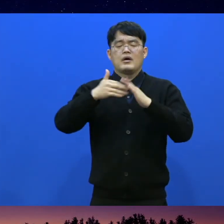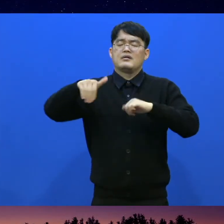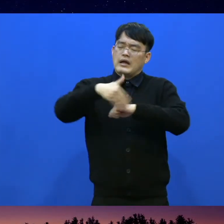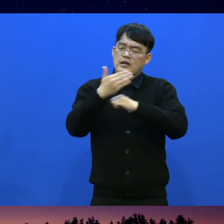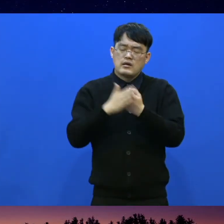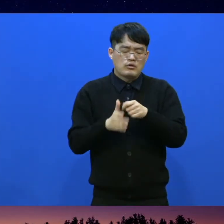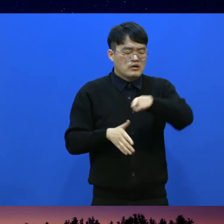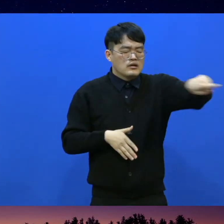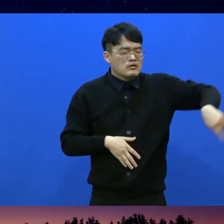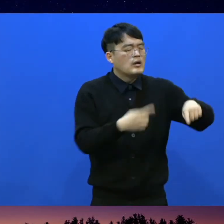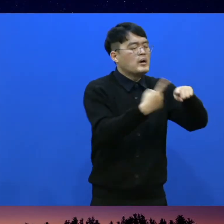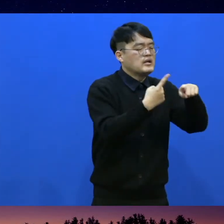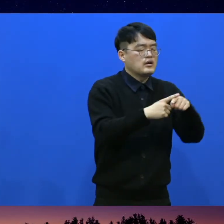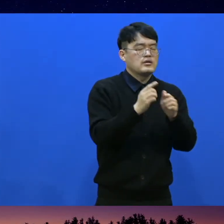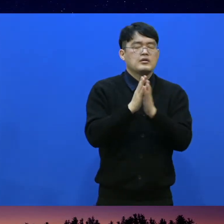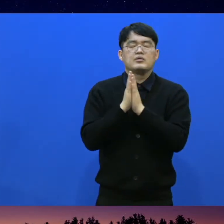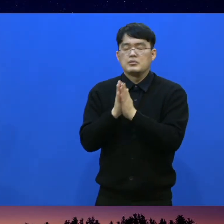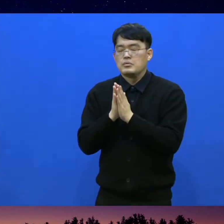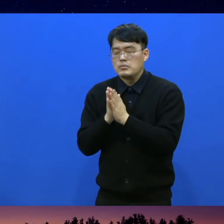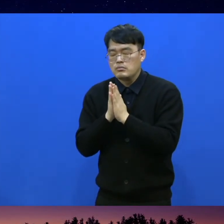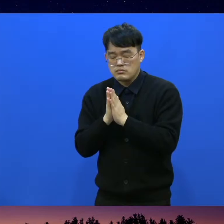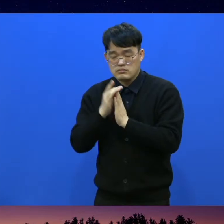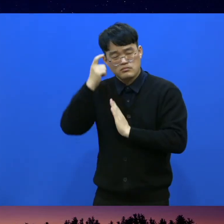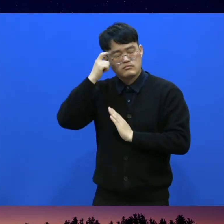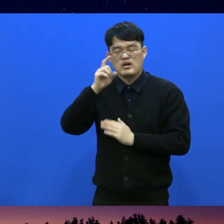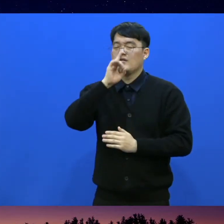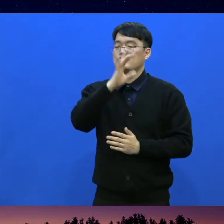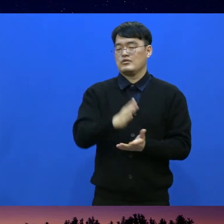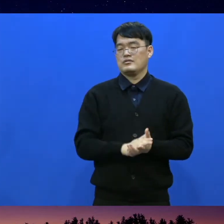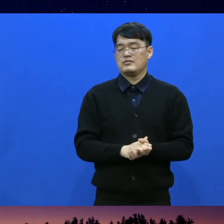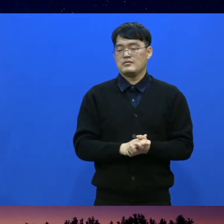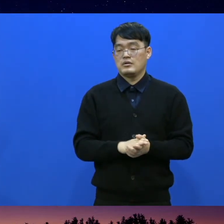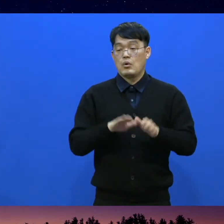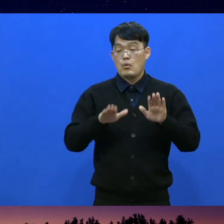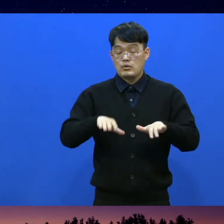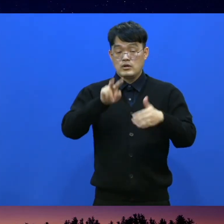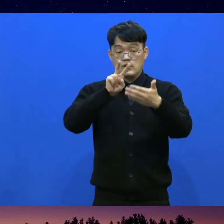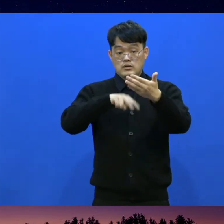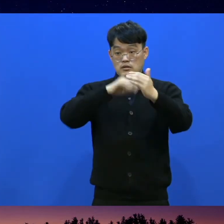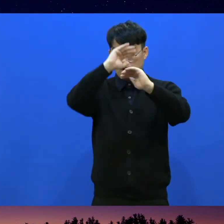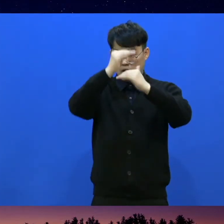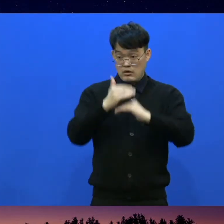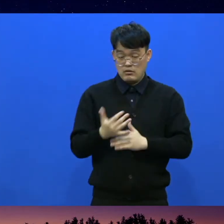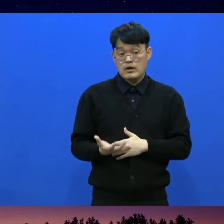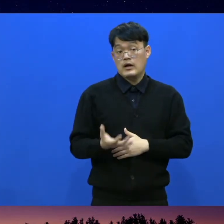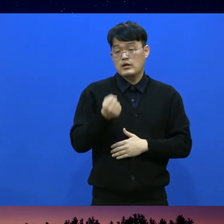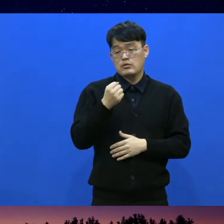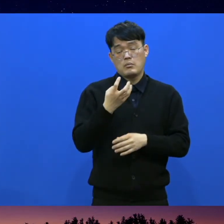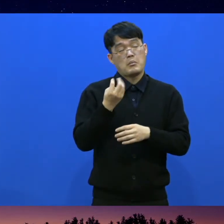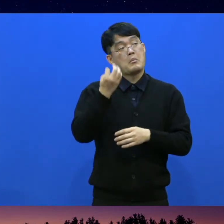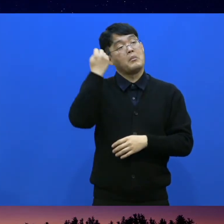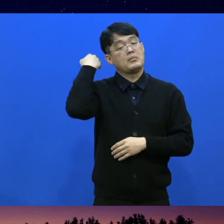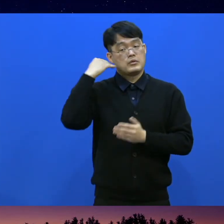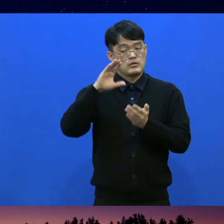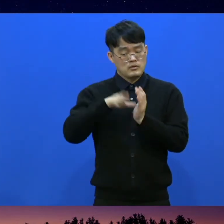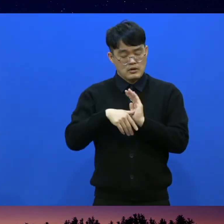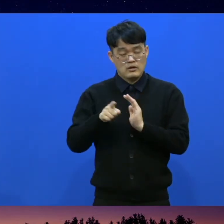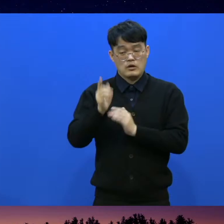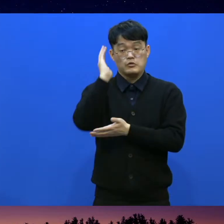안 돼요. 오늘 이 본문을 가지고 제가 몇 달 전에 한번 설교한 적이 있어요. 기도 생각나는 분이 있겠지만